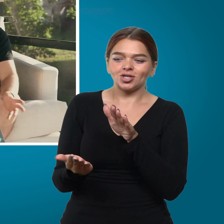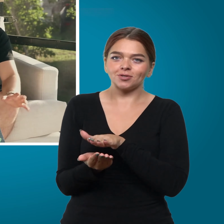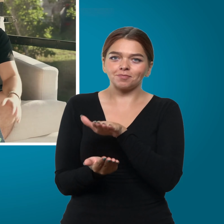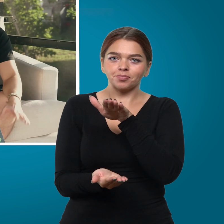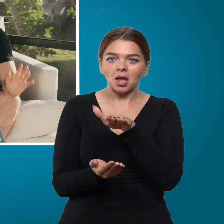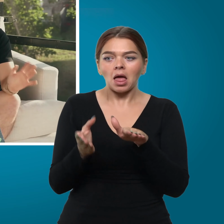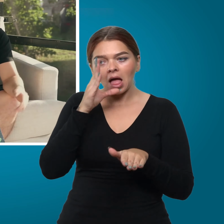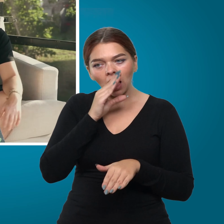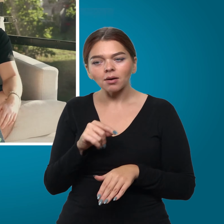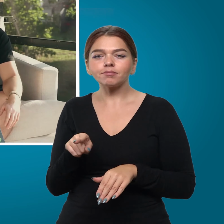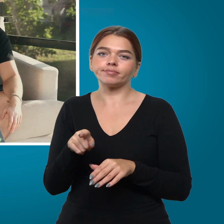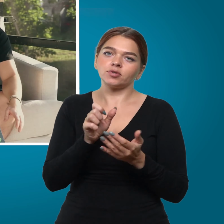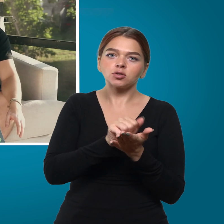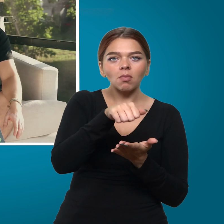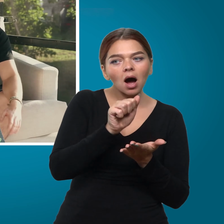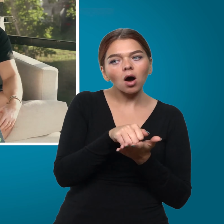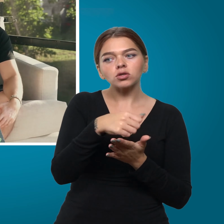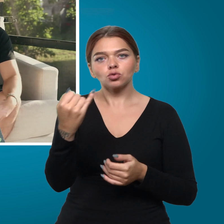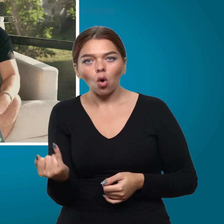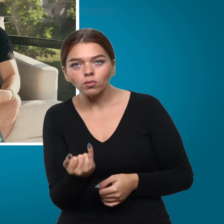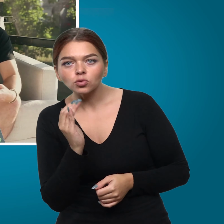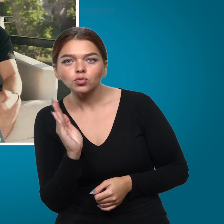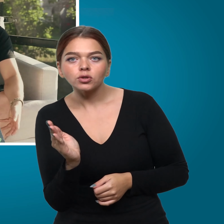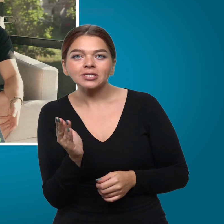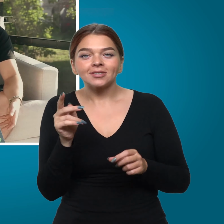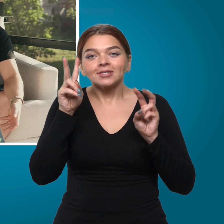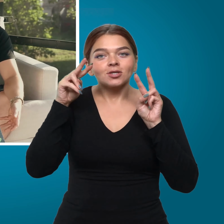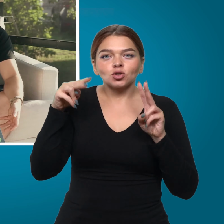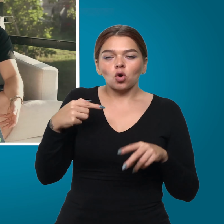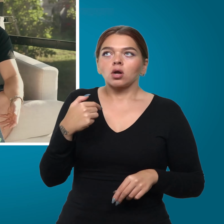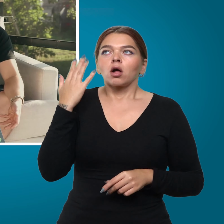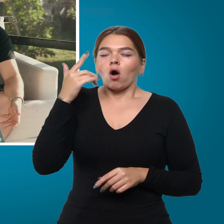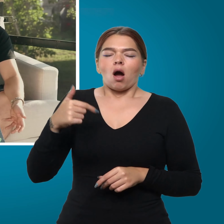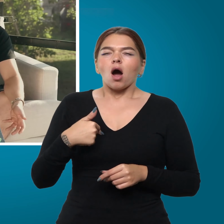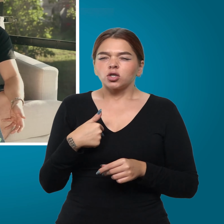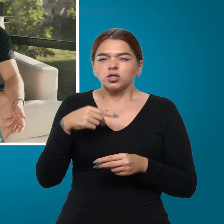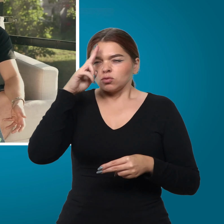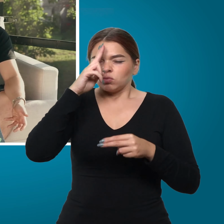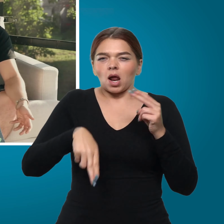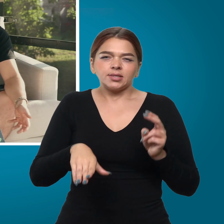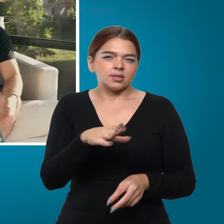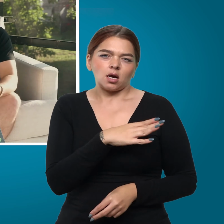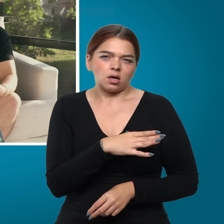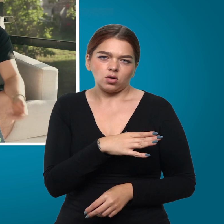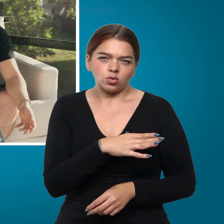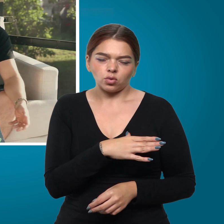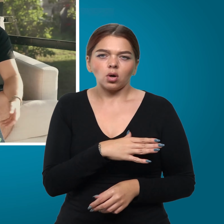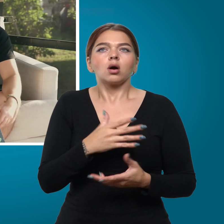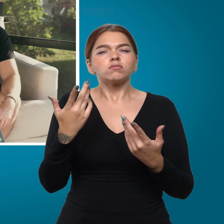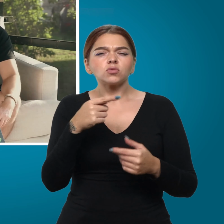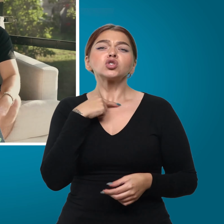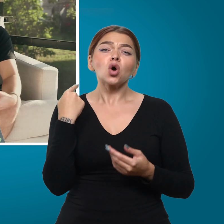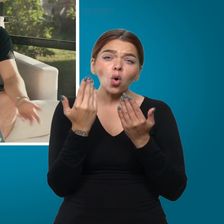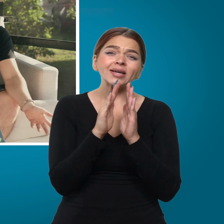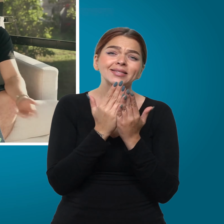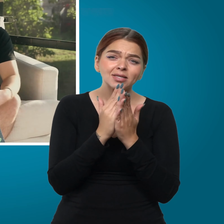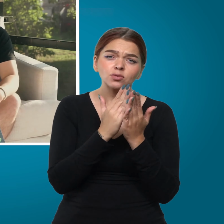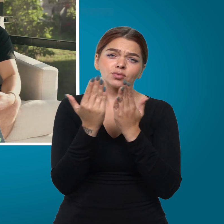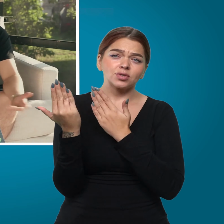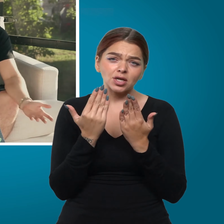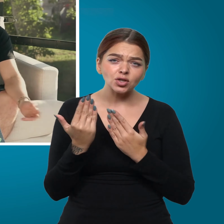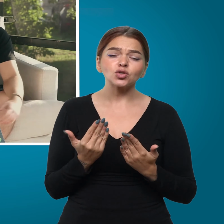žinojau žmonių, bet ten prie techninių visokių dalykų ir aš labai neįsivaizdavau, kas yra jau čia gerai, negerai, tas mano rankraštis, jisai paeis,